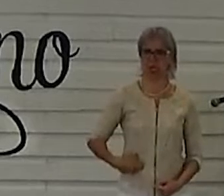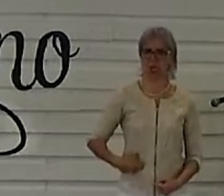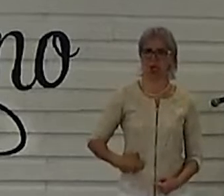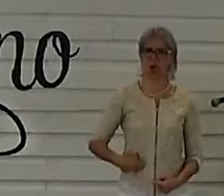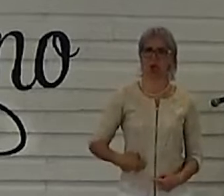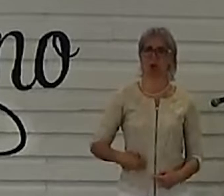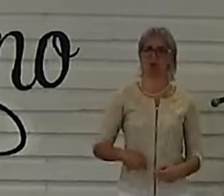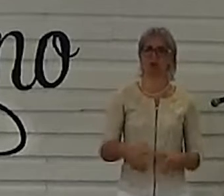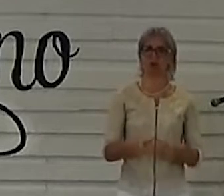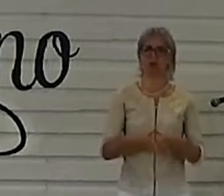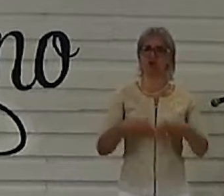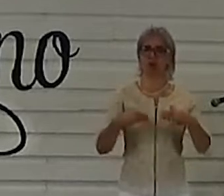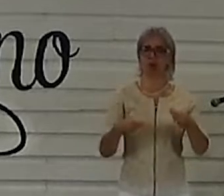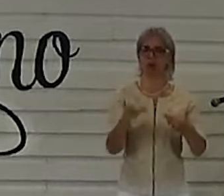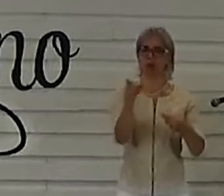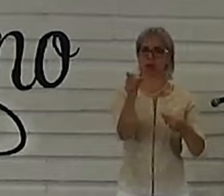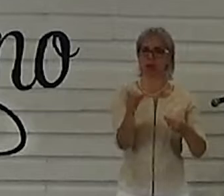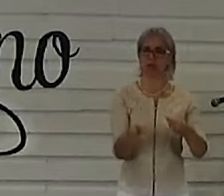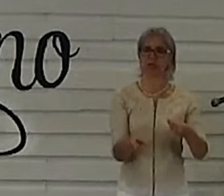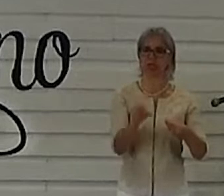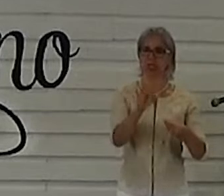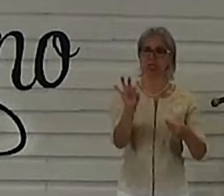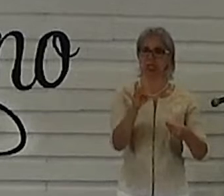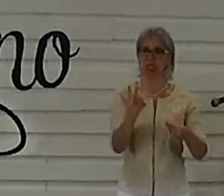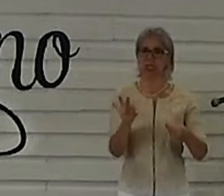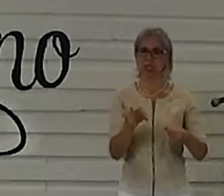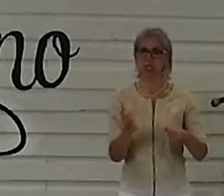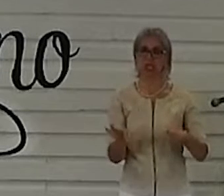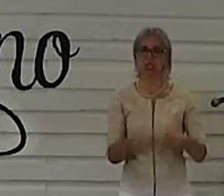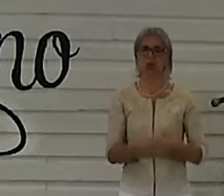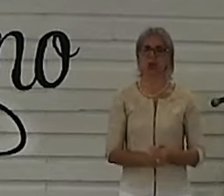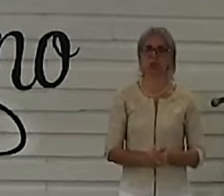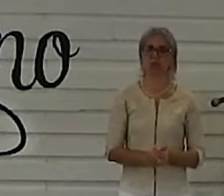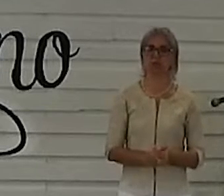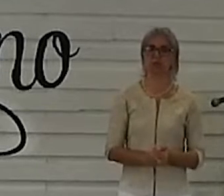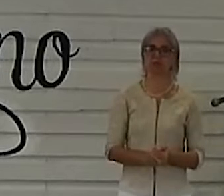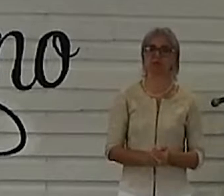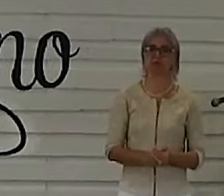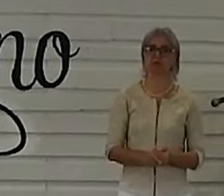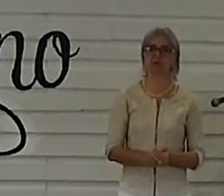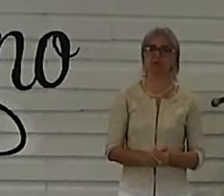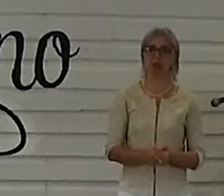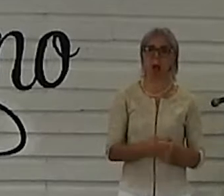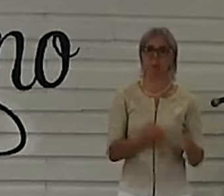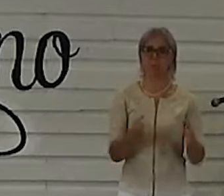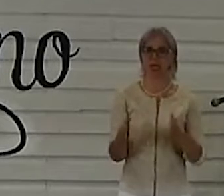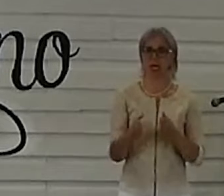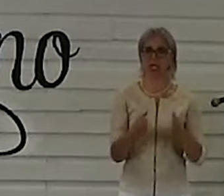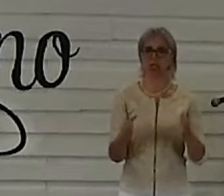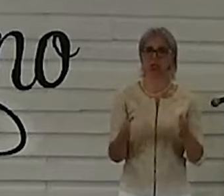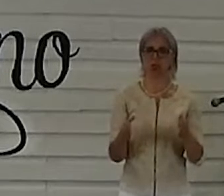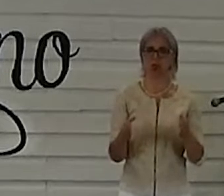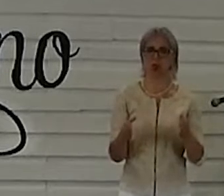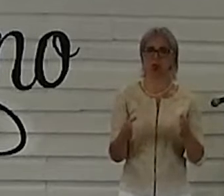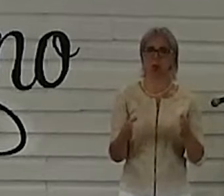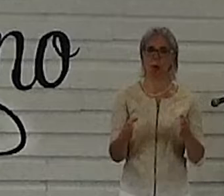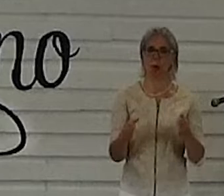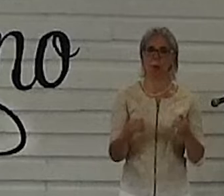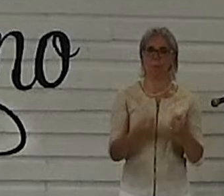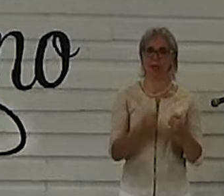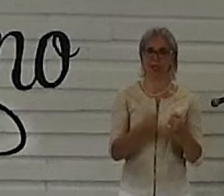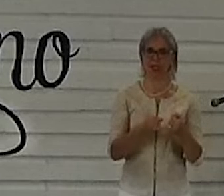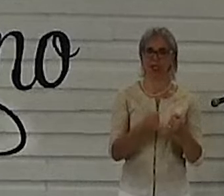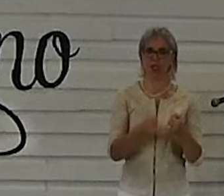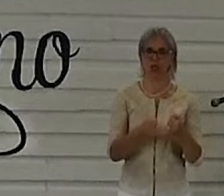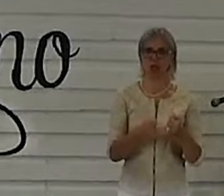Stiamo vivendo in un periodo particolare, ci sono più di 70 persone che sono state licenziate.